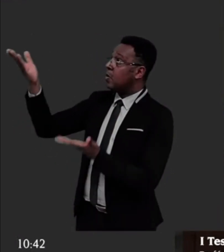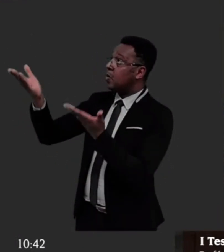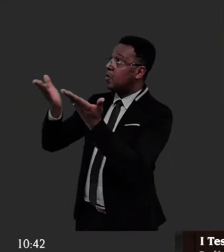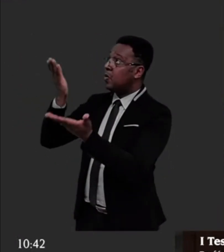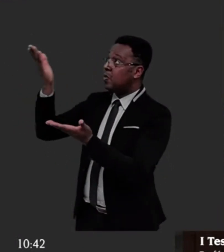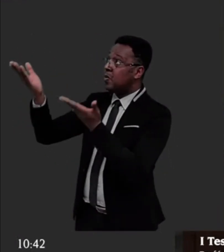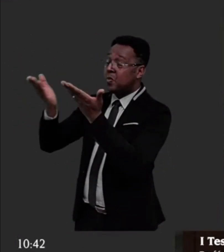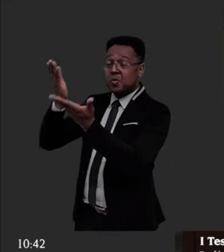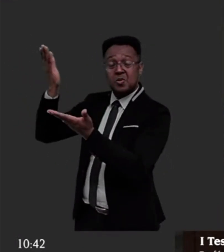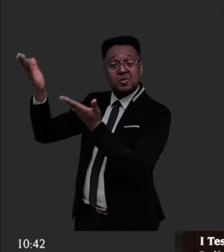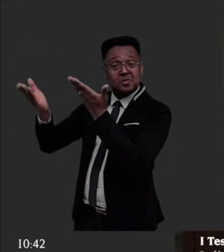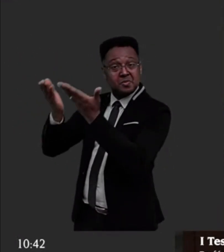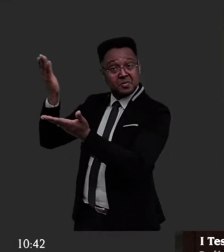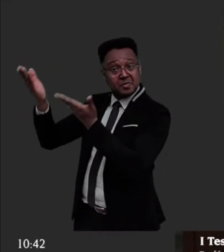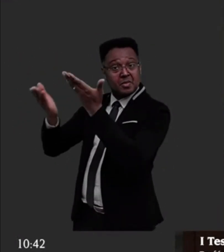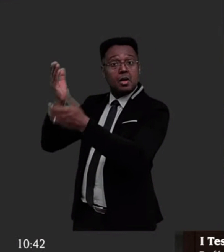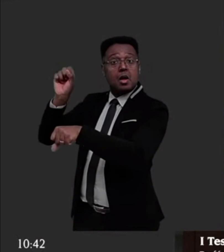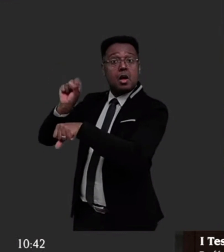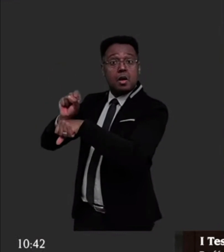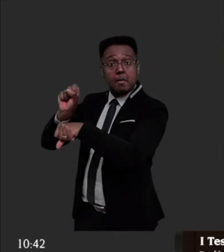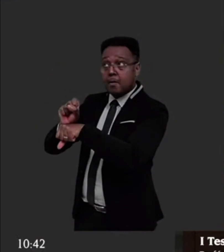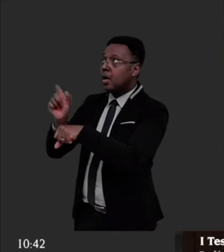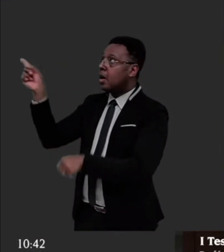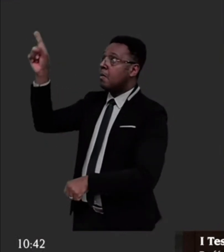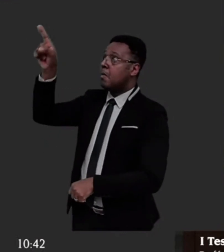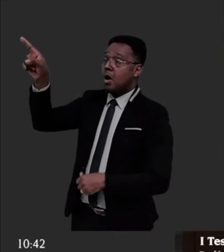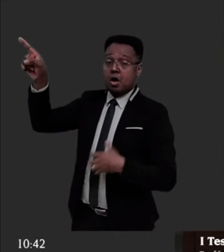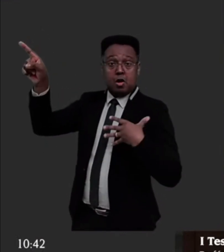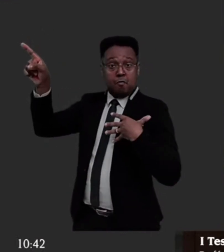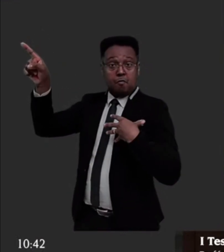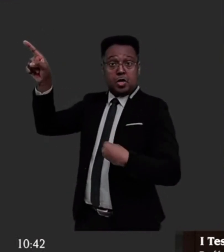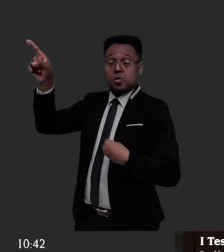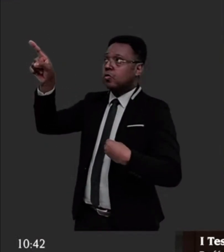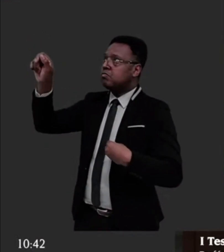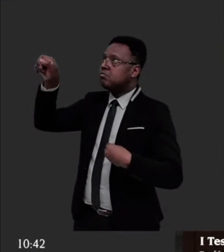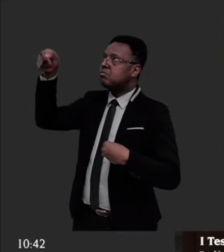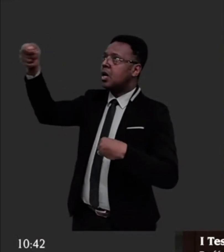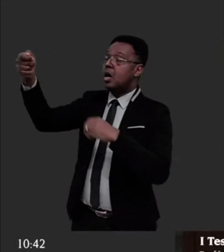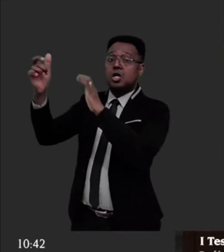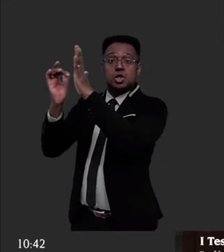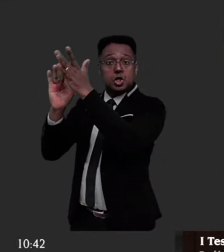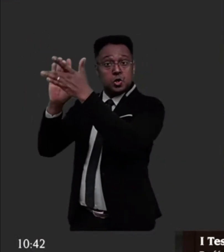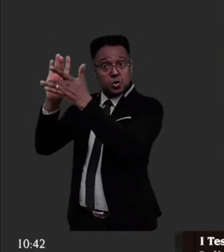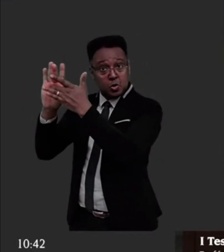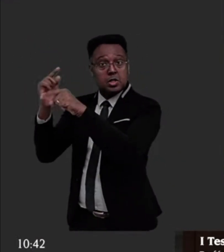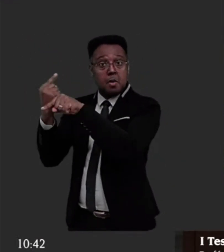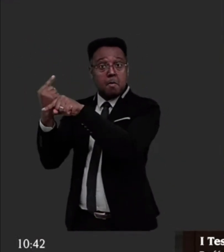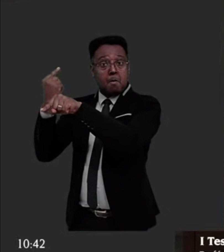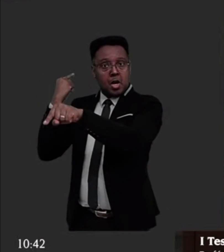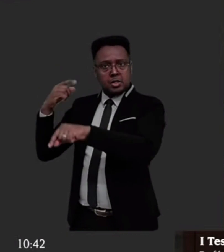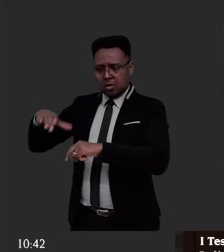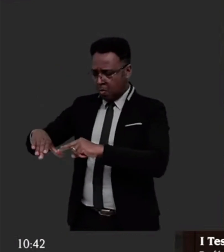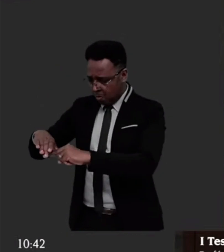seu Filho, a quem ressuscitou dos mortos, a saber, Jesus, que nos livra da